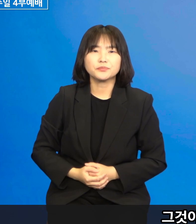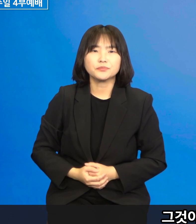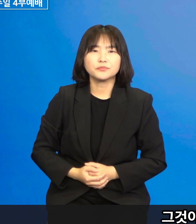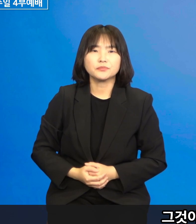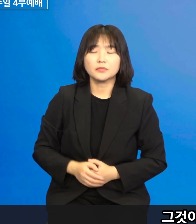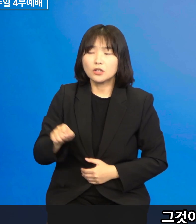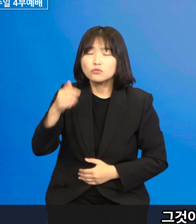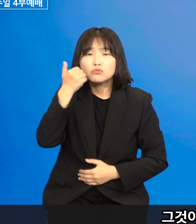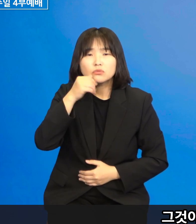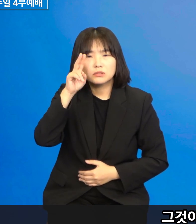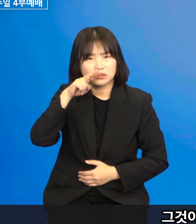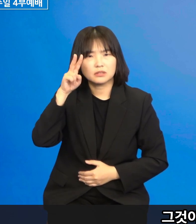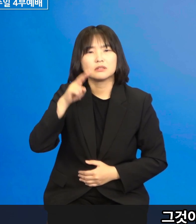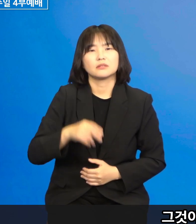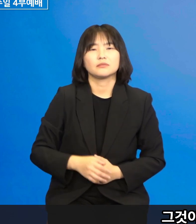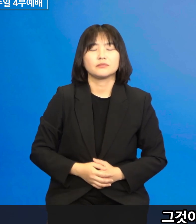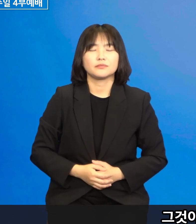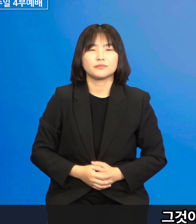그것이 사울이에요.